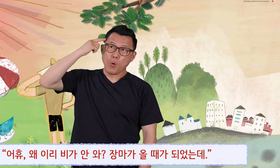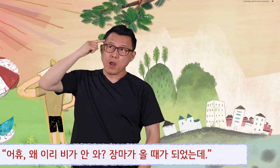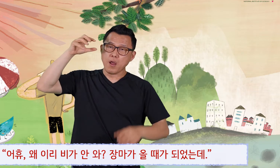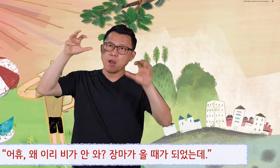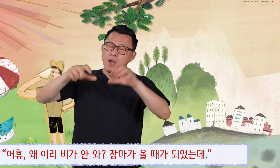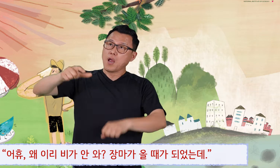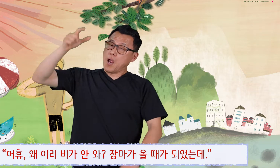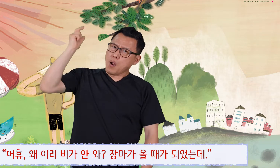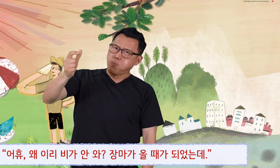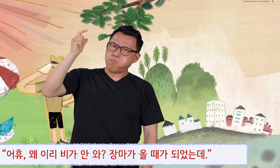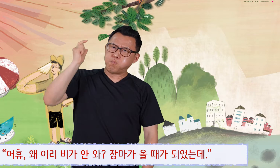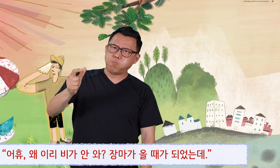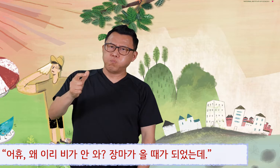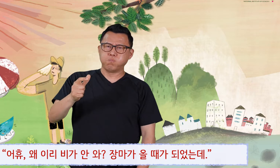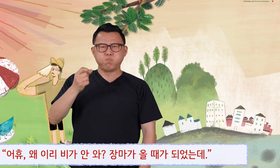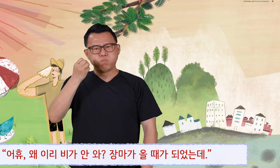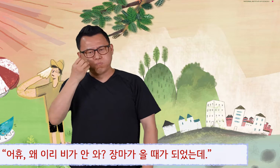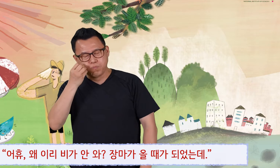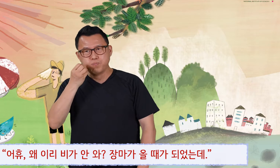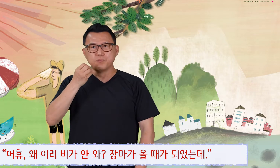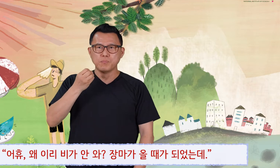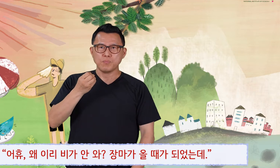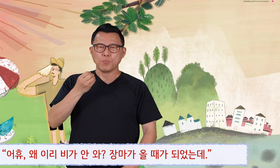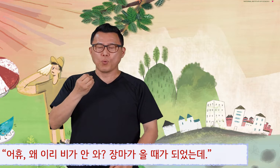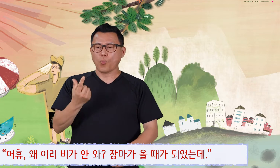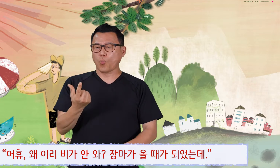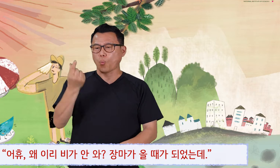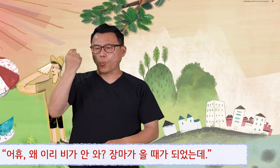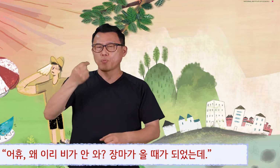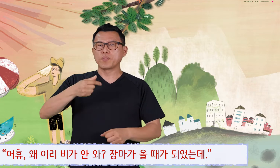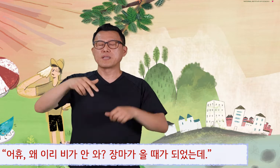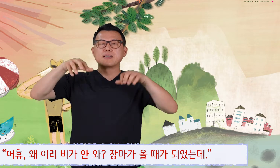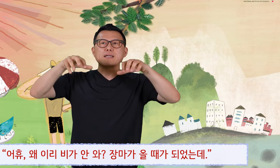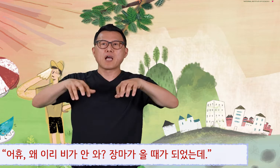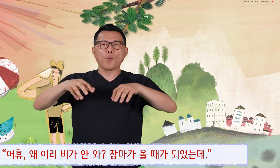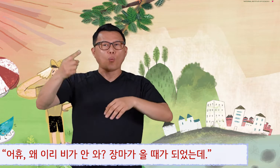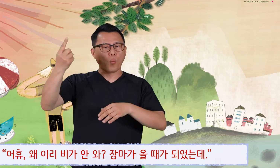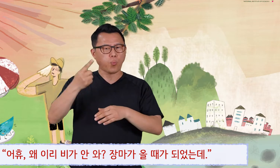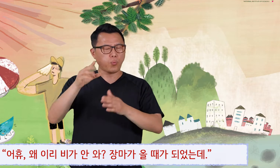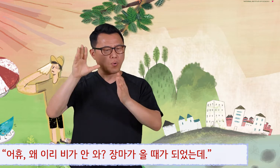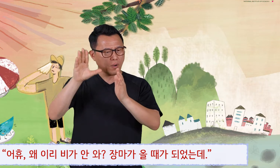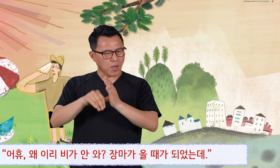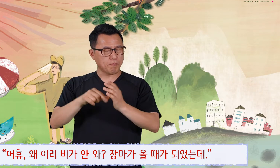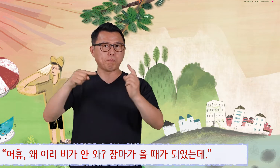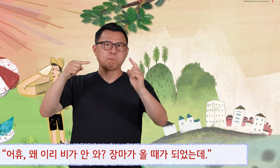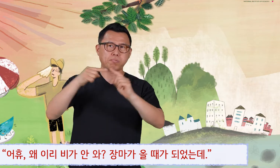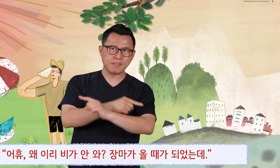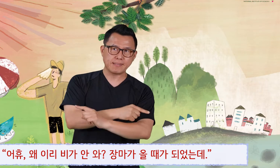어휴, 왜 이리 비가 안 와? 장마가 올 때가 되었는데.